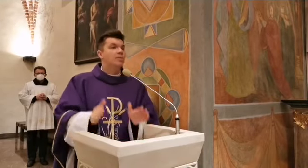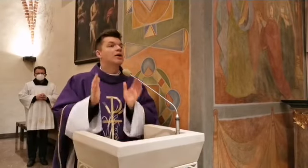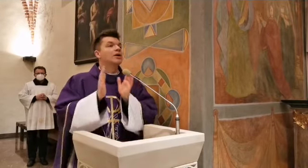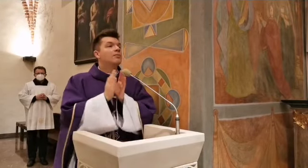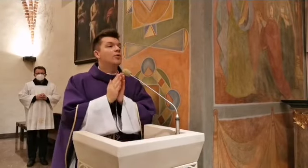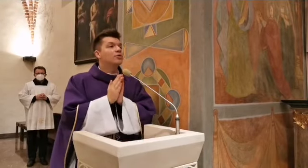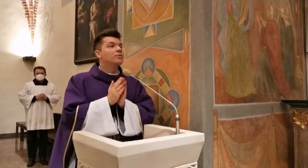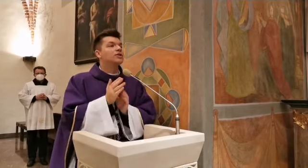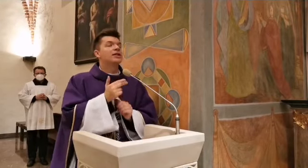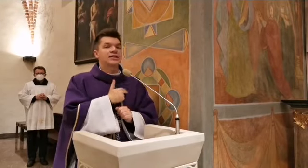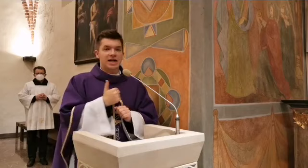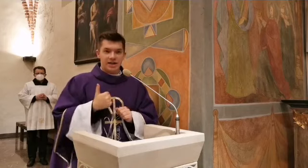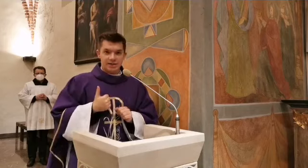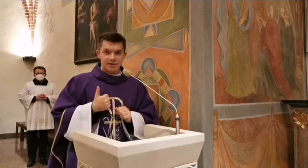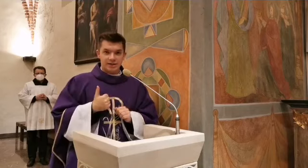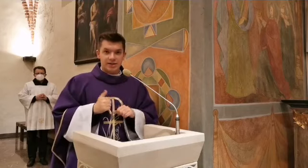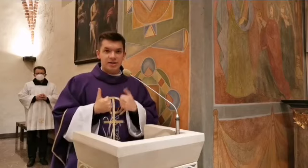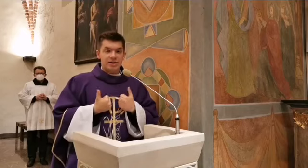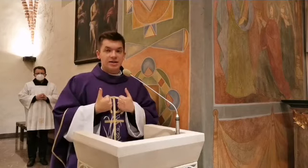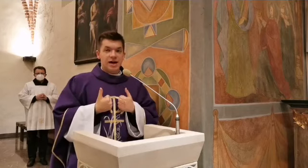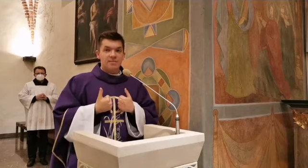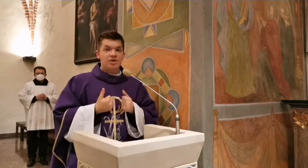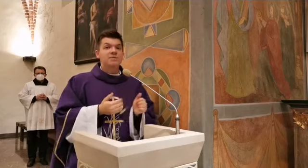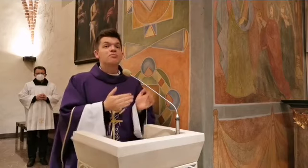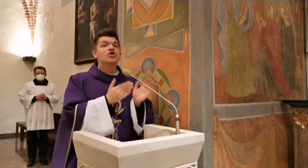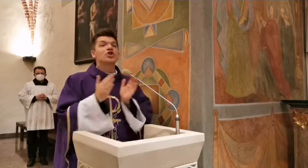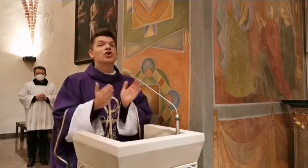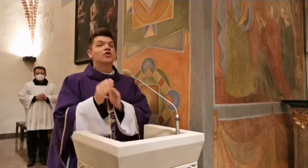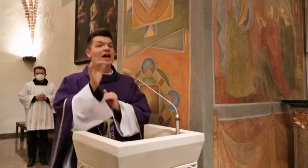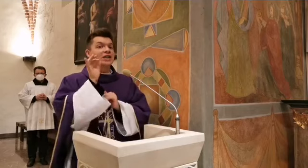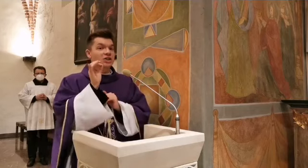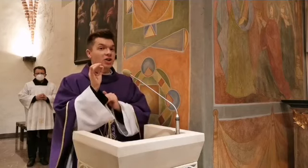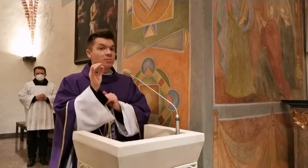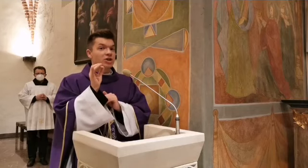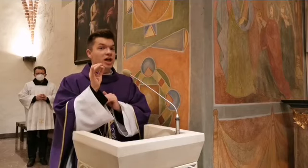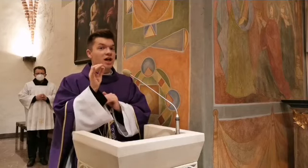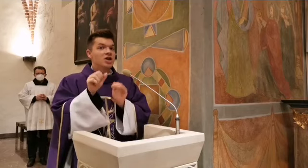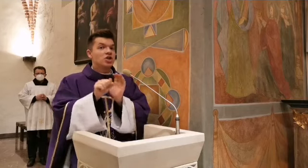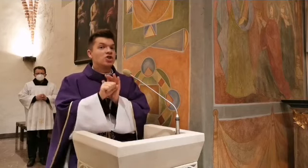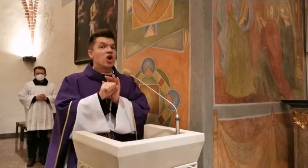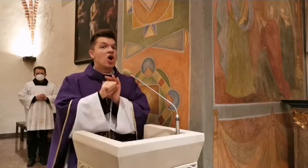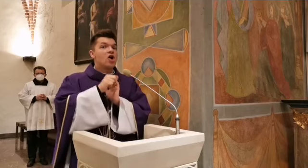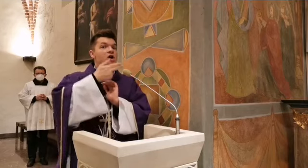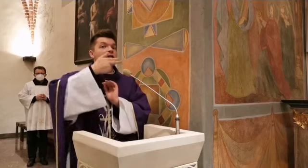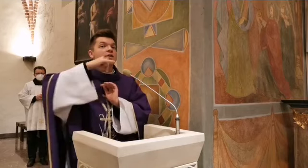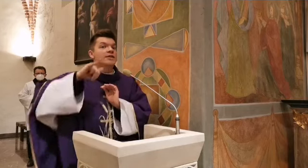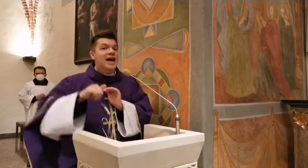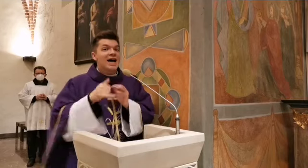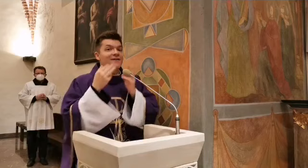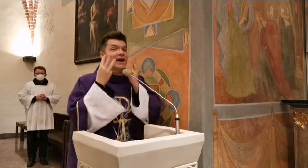Panie. Módlmy się za nas, abyśmy przygotowali się dobrze do